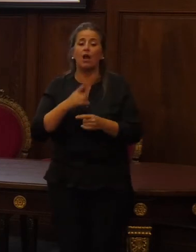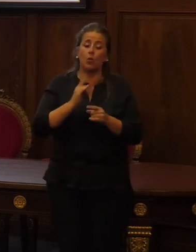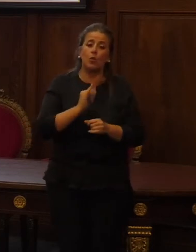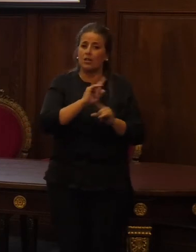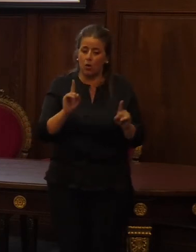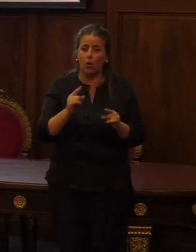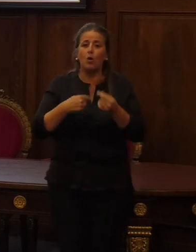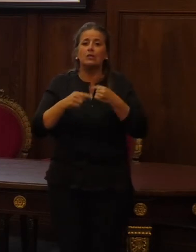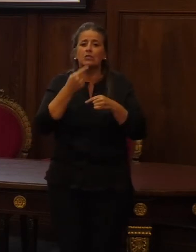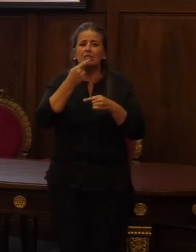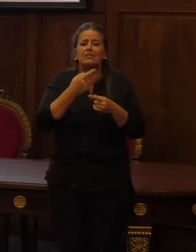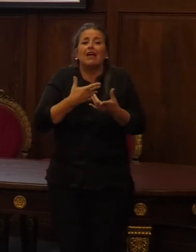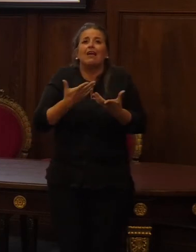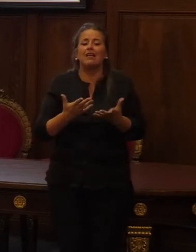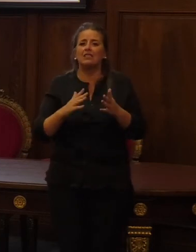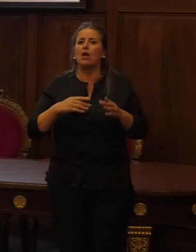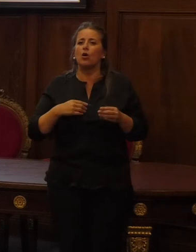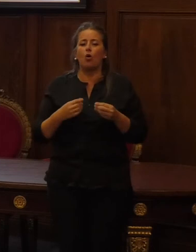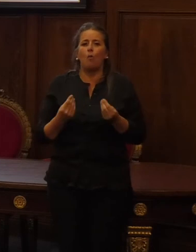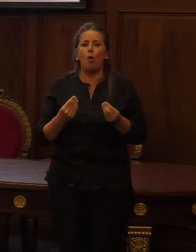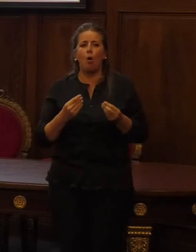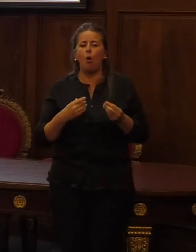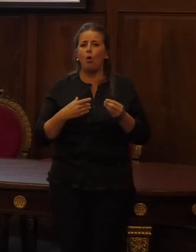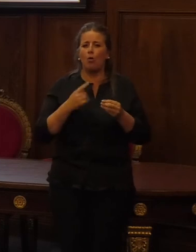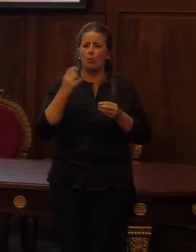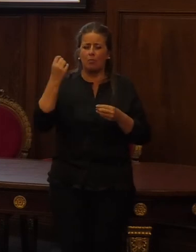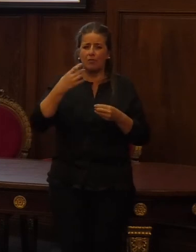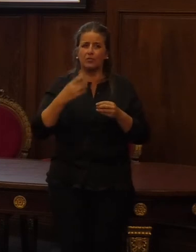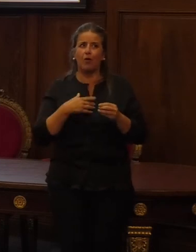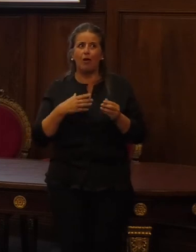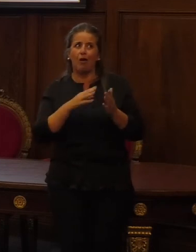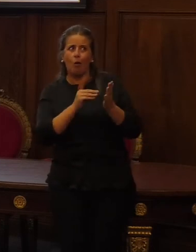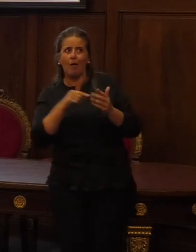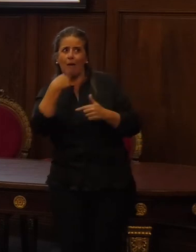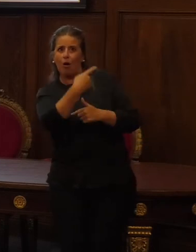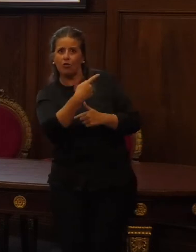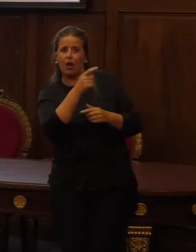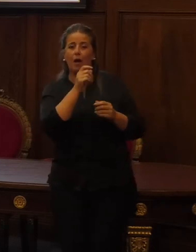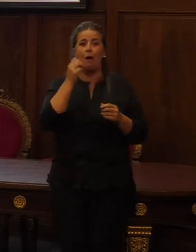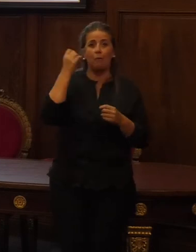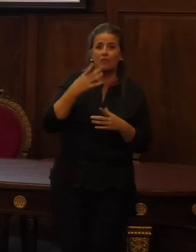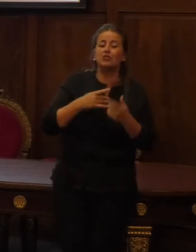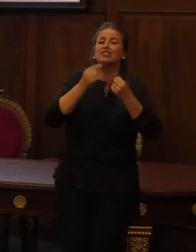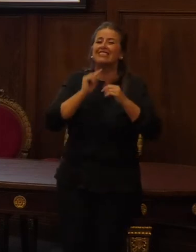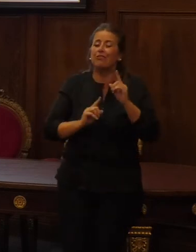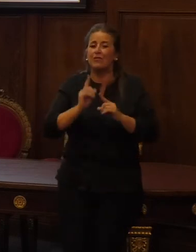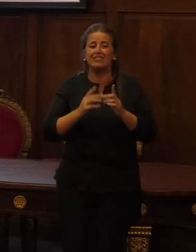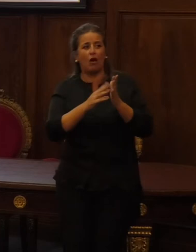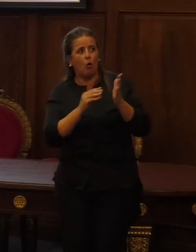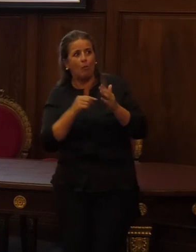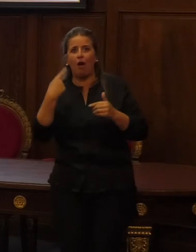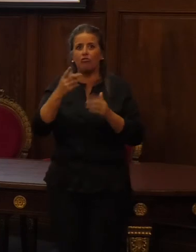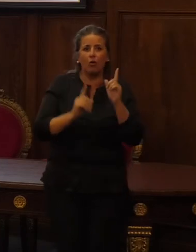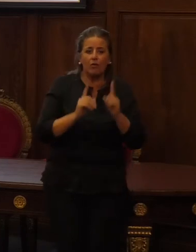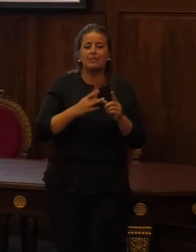fruto del desarrollo en espejo de estas profesiones con instancias del Estado que con sus ejercicios les otorgaba legalidades y